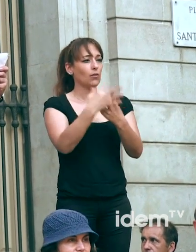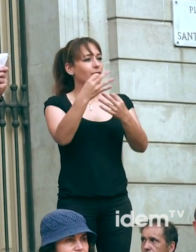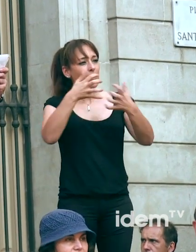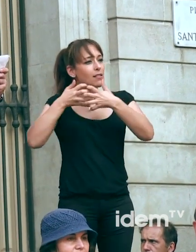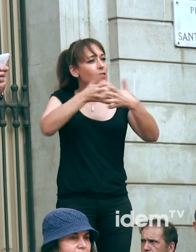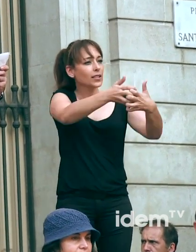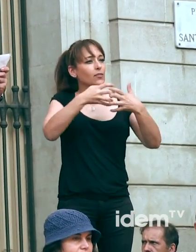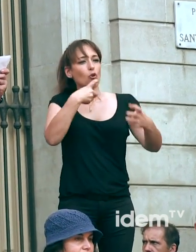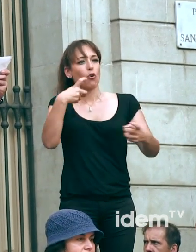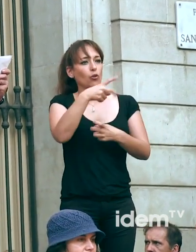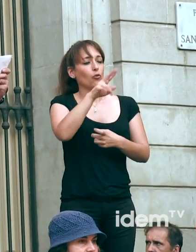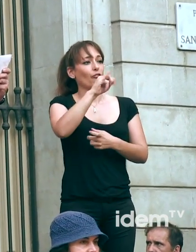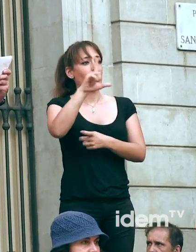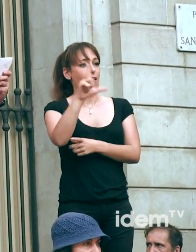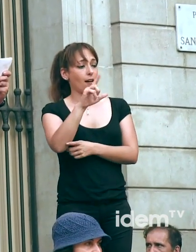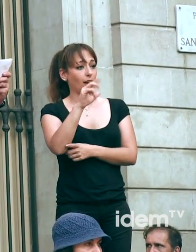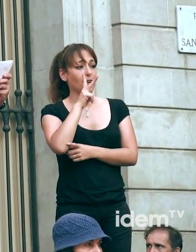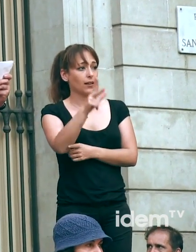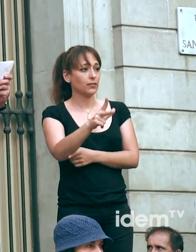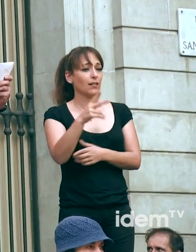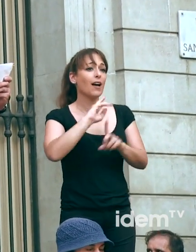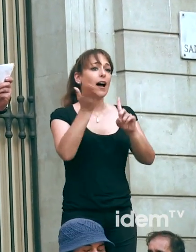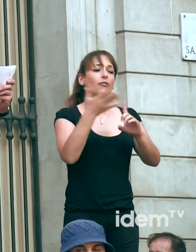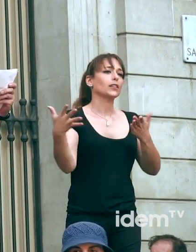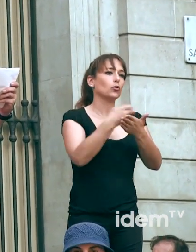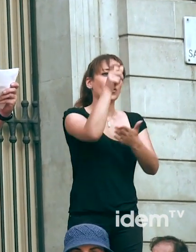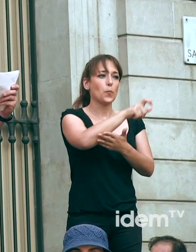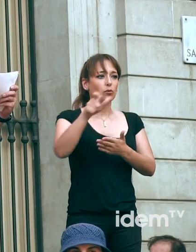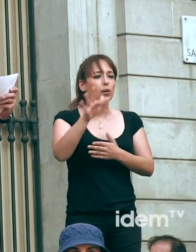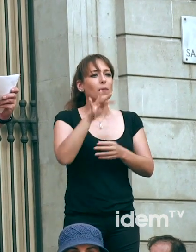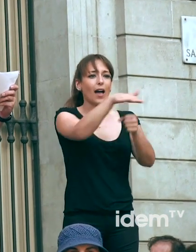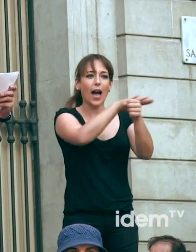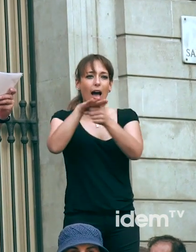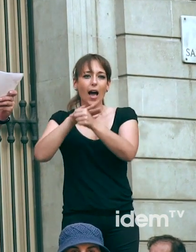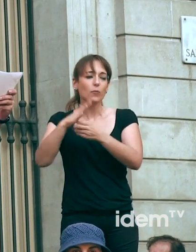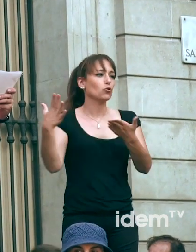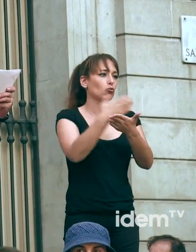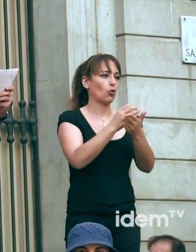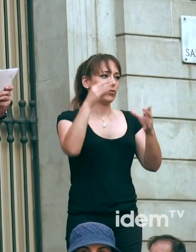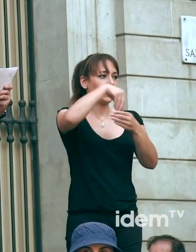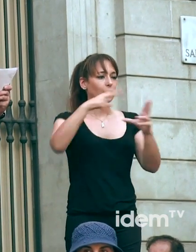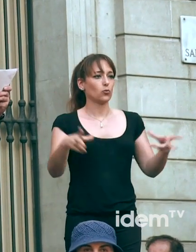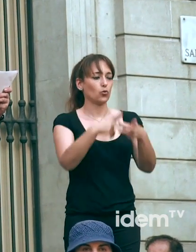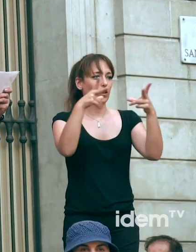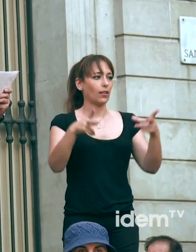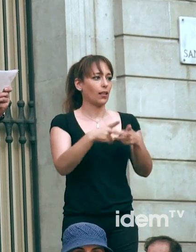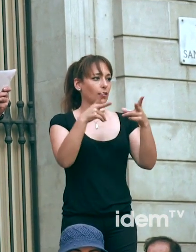lluita contra l'UVH afecta a totes les persones, a tots els àmbits de la societat.